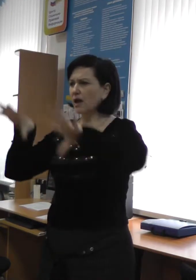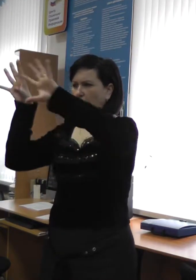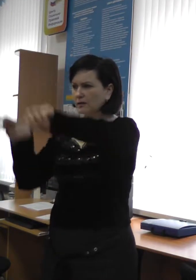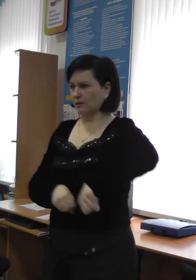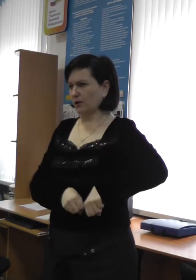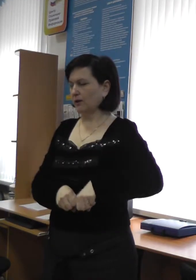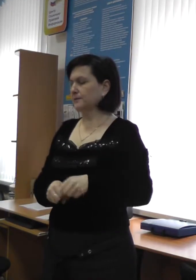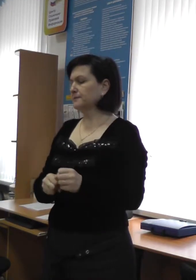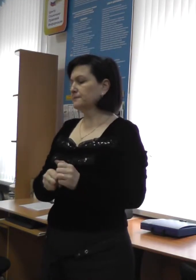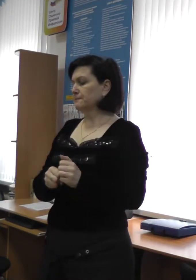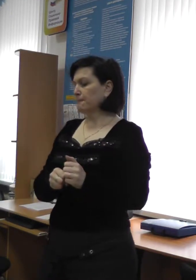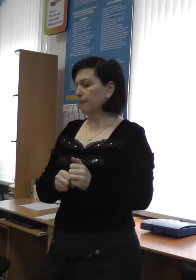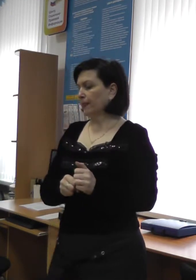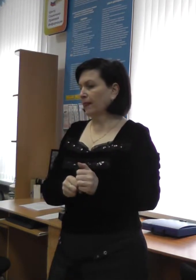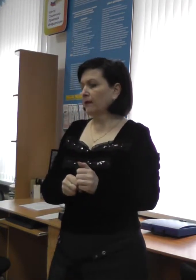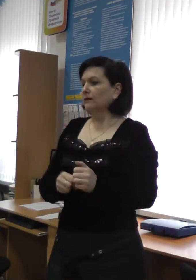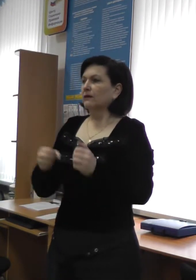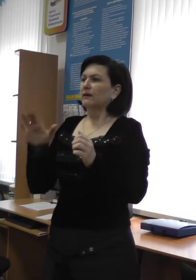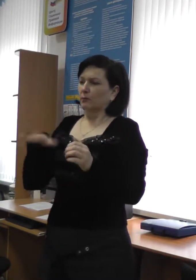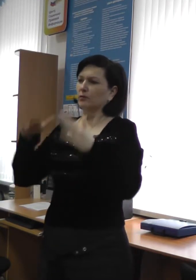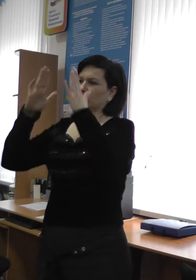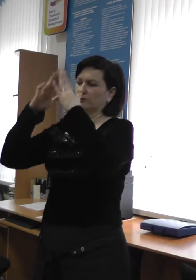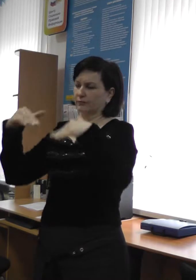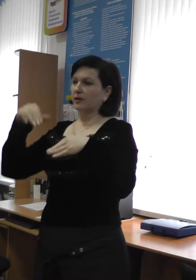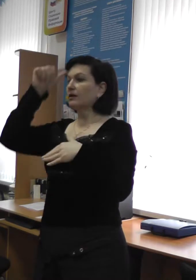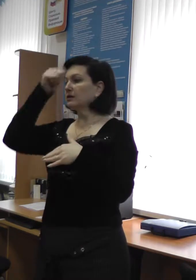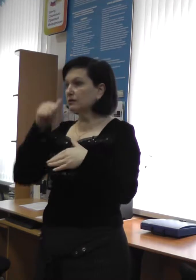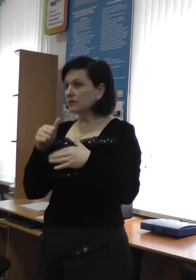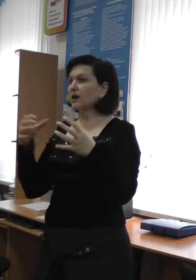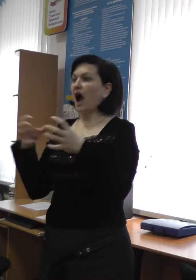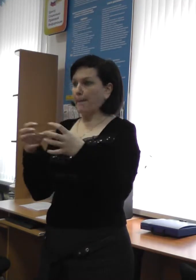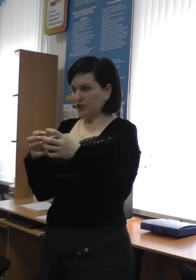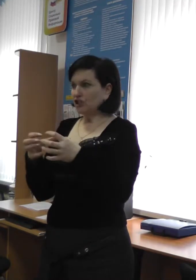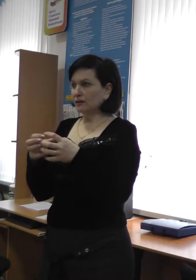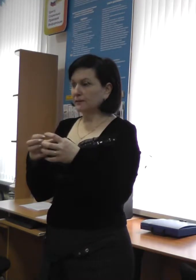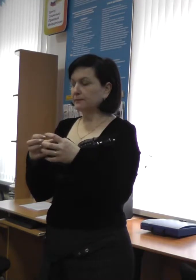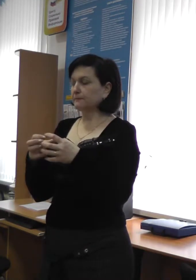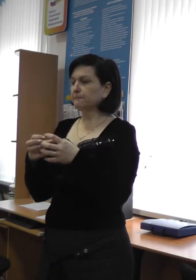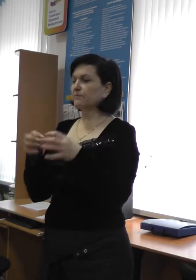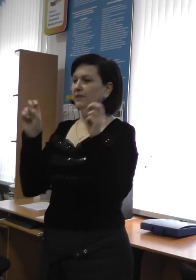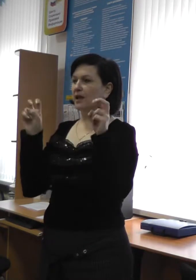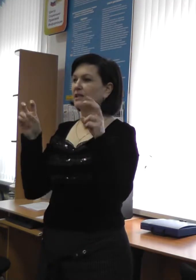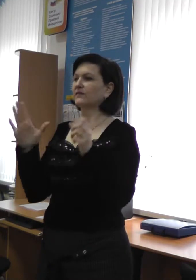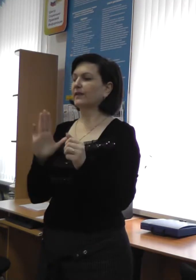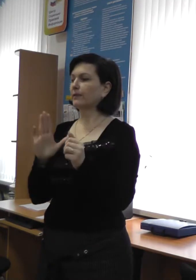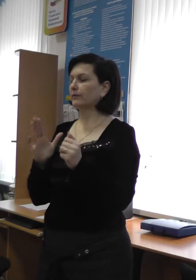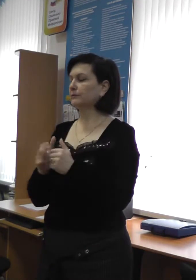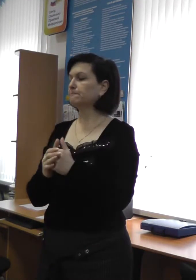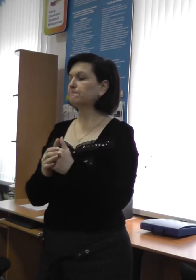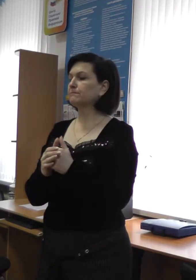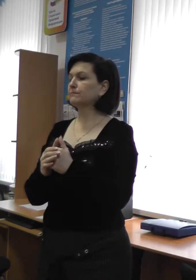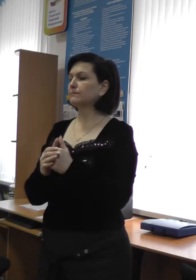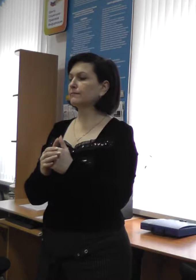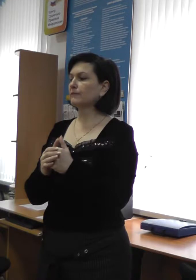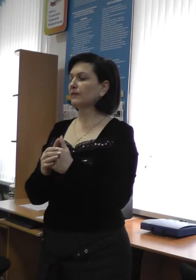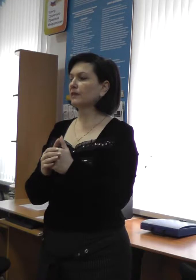даже такому обветшавшему зданию греческая община, как она была названа впоследствии,